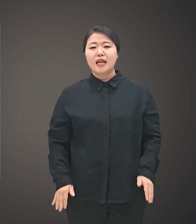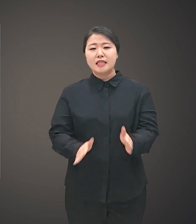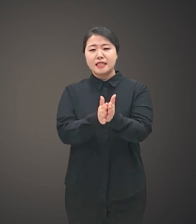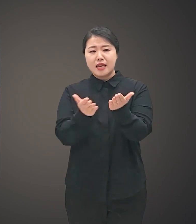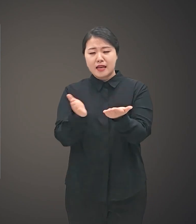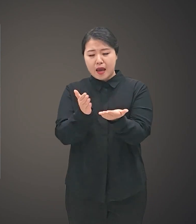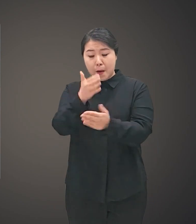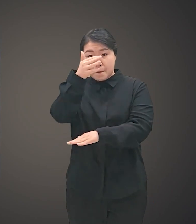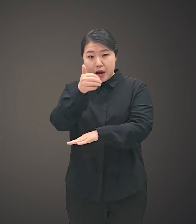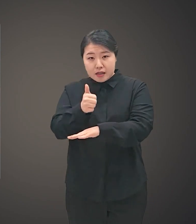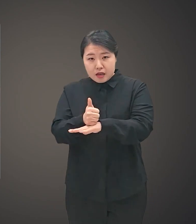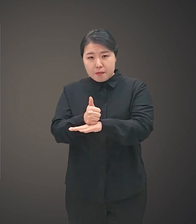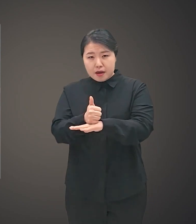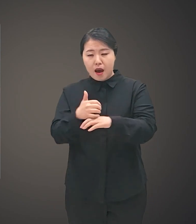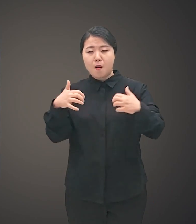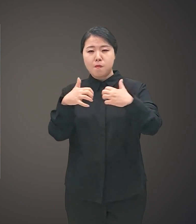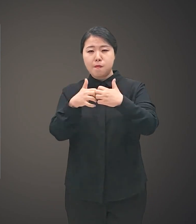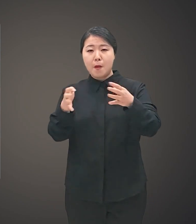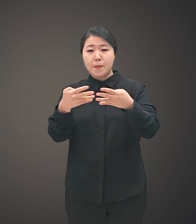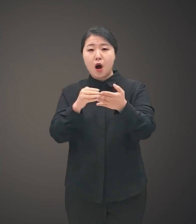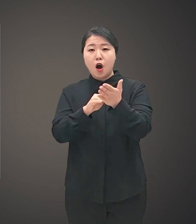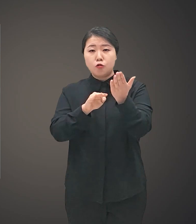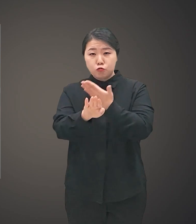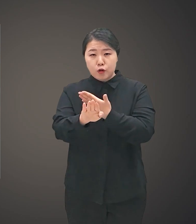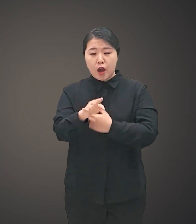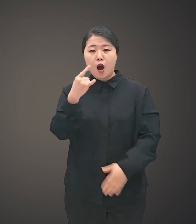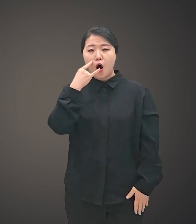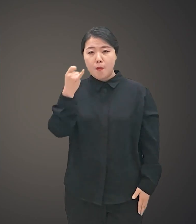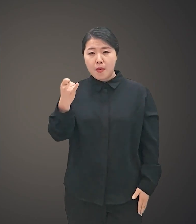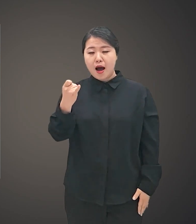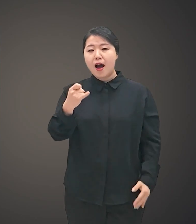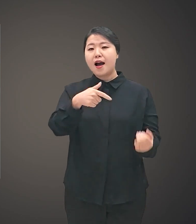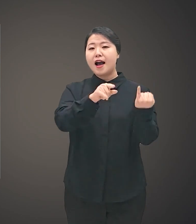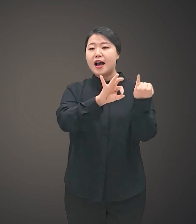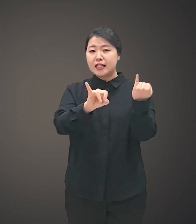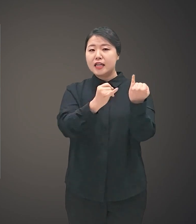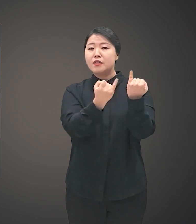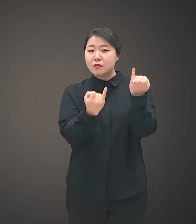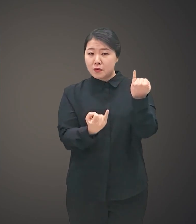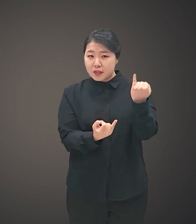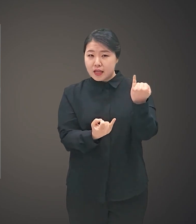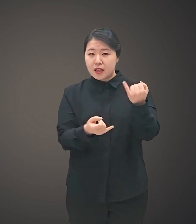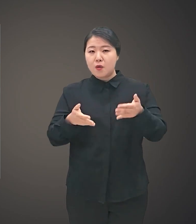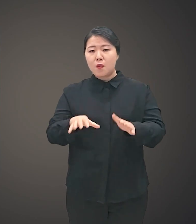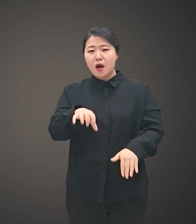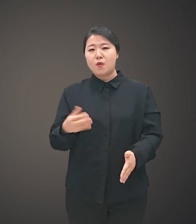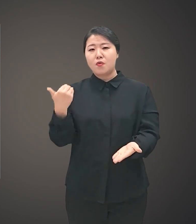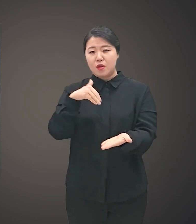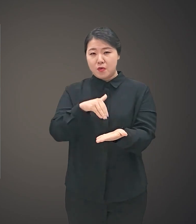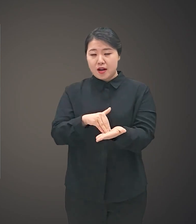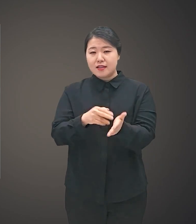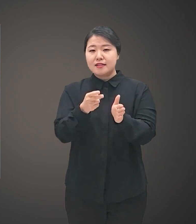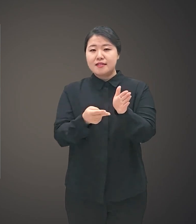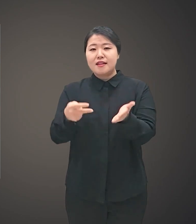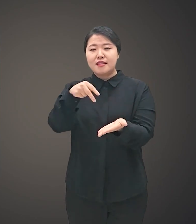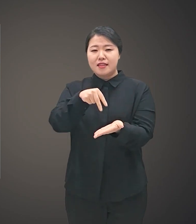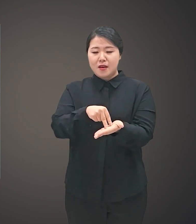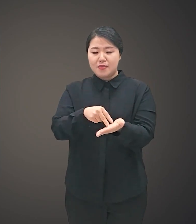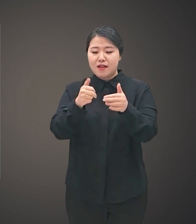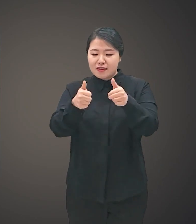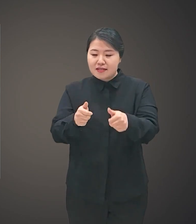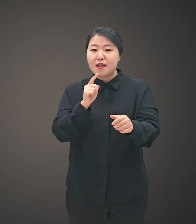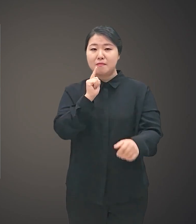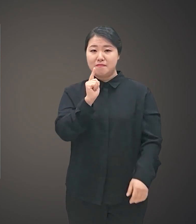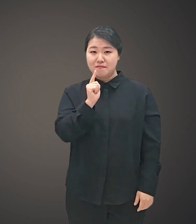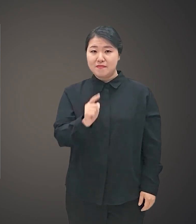책의 마지막 장엔 휴전협정 이후 엄마와 강희, 은희가 고향으로 가는 기차에 올라타서 인사를 전하면서 마무리가